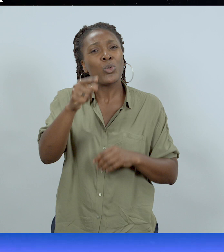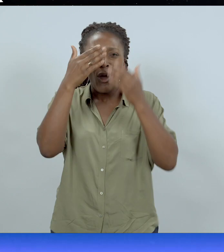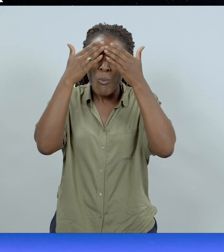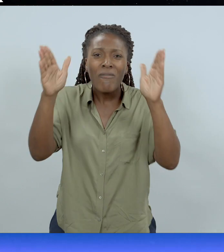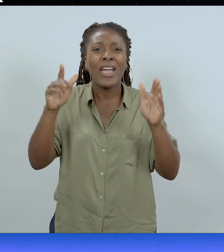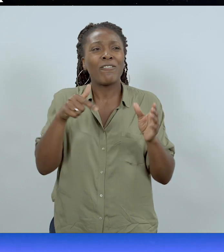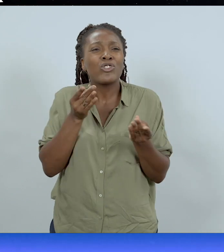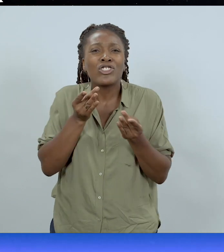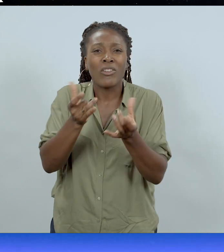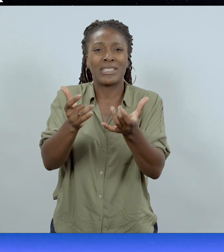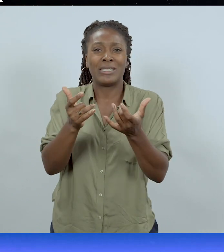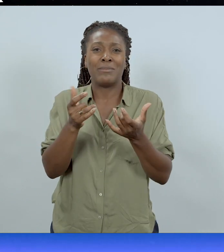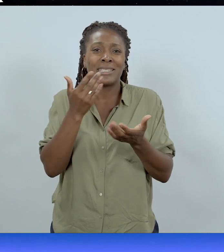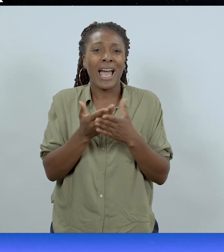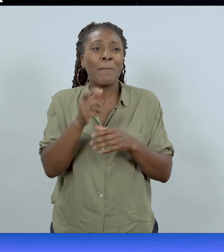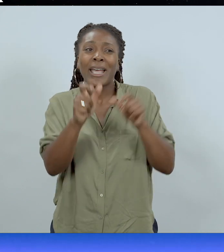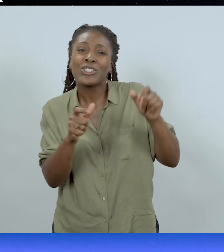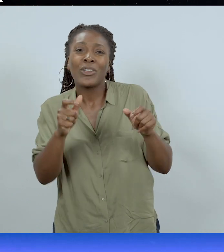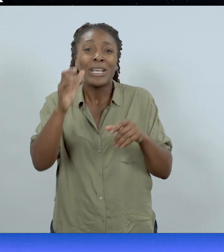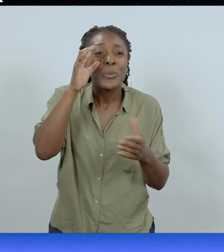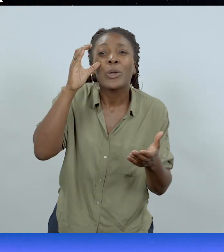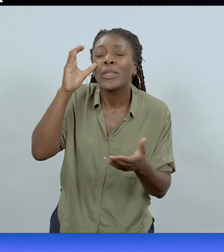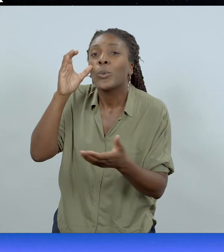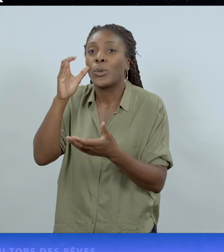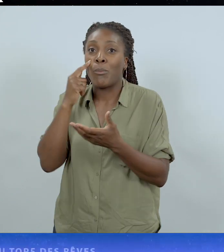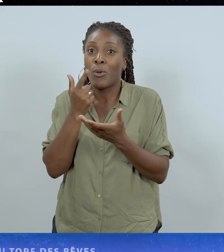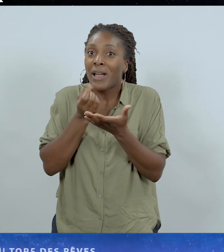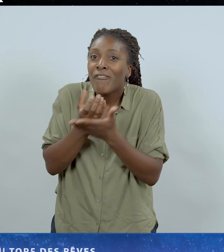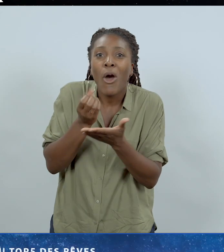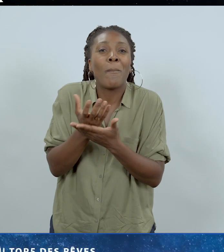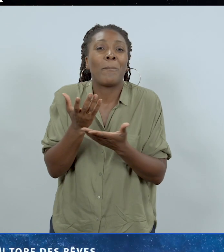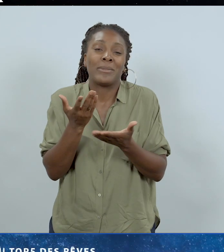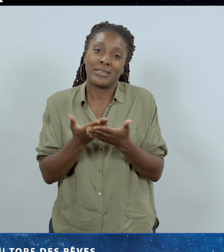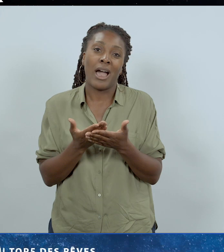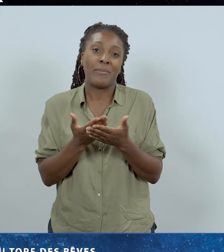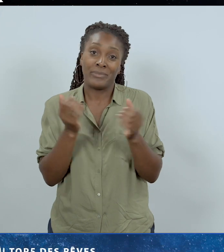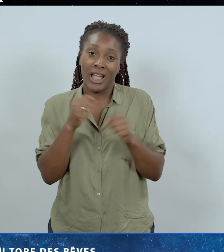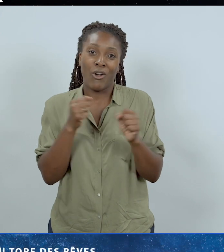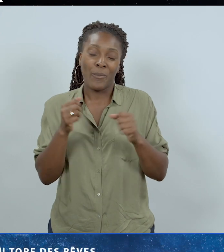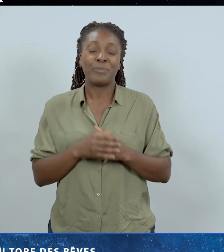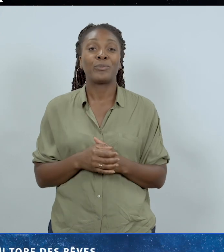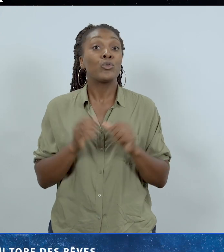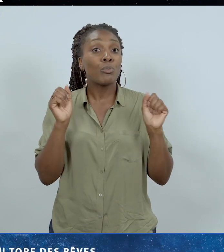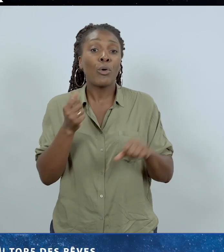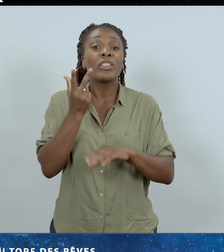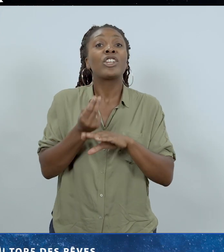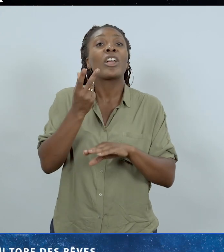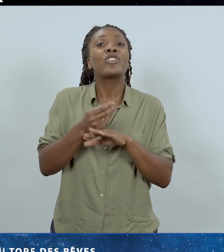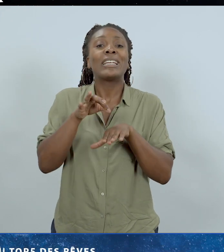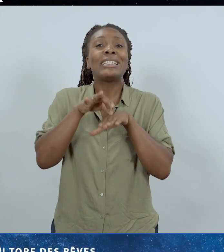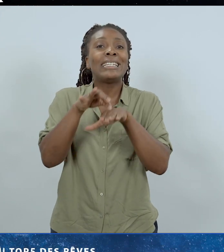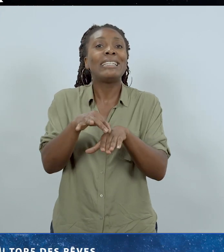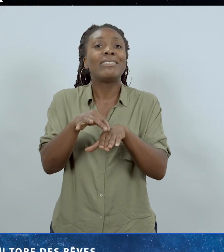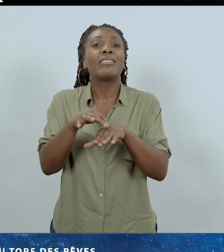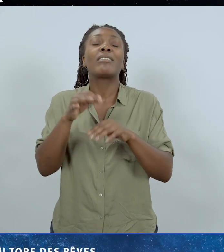sois sensible à ça, que tu sois sensible à ton environnement sur ce sujet. Donc, si ce n'est pas encore fait, je t'encourage à télécharger le guide explicatif